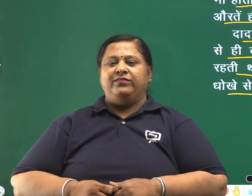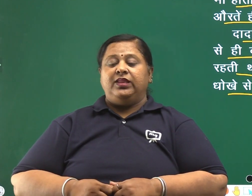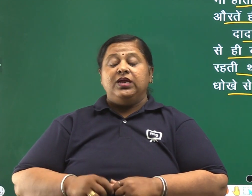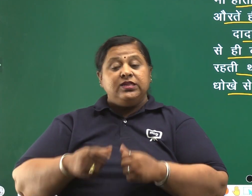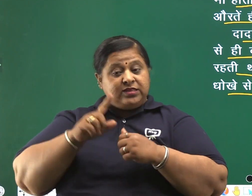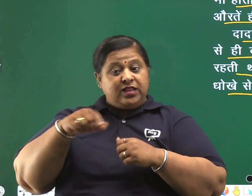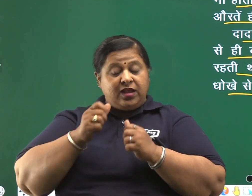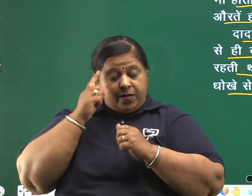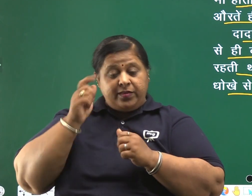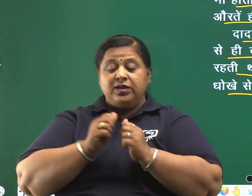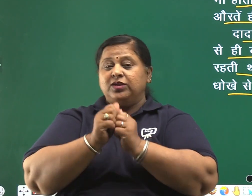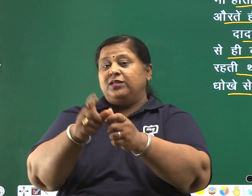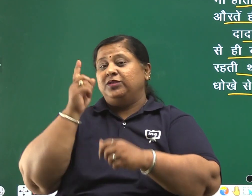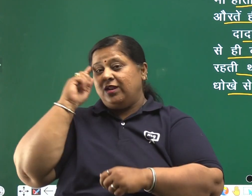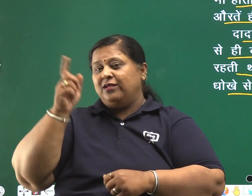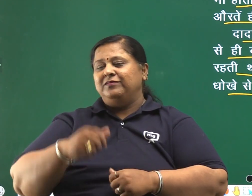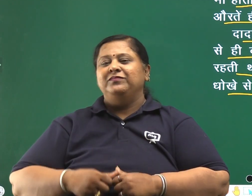साथ ही आपने जाना,